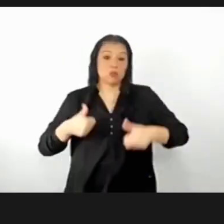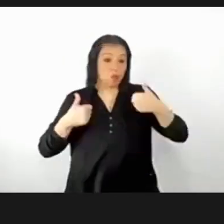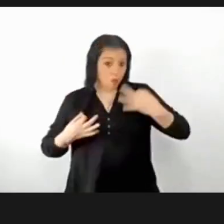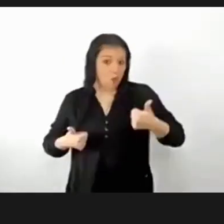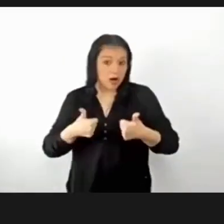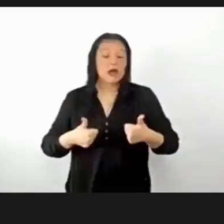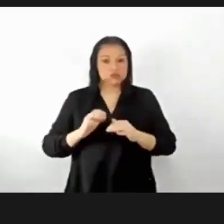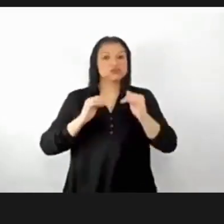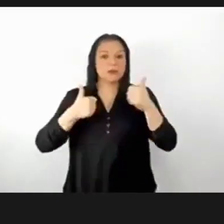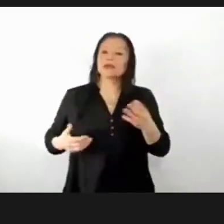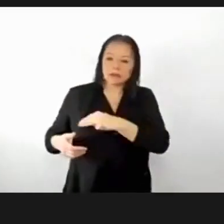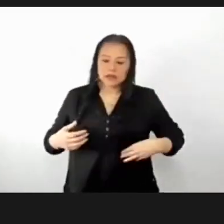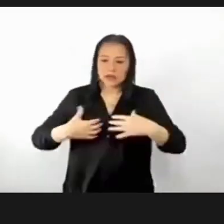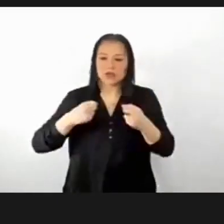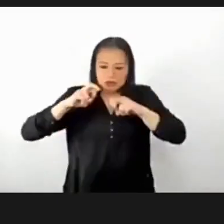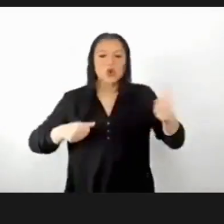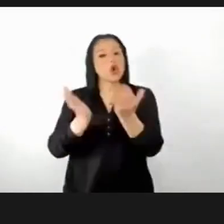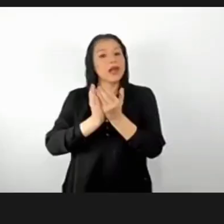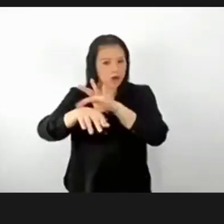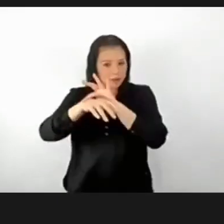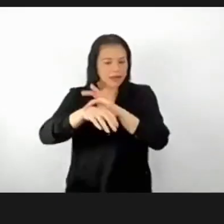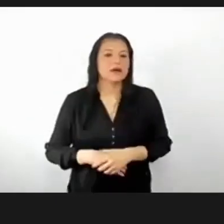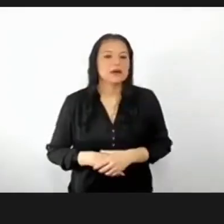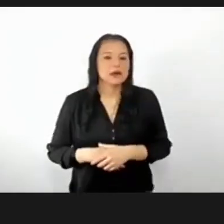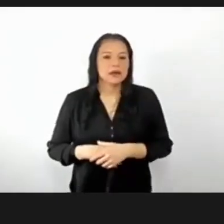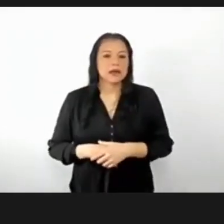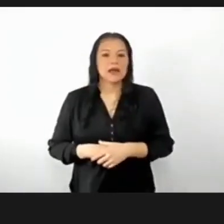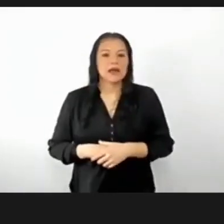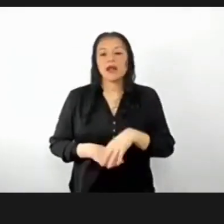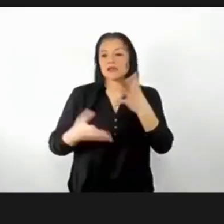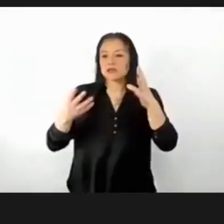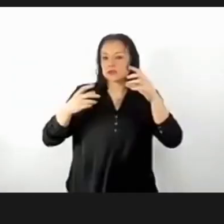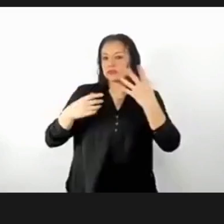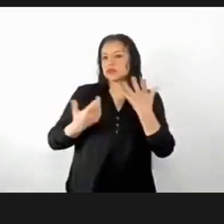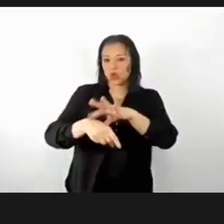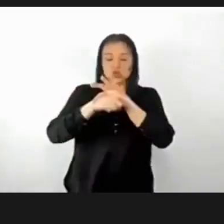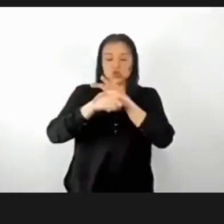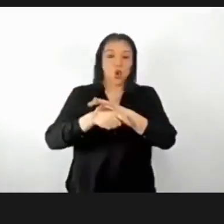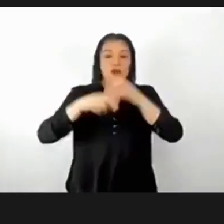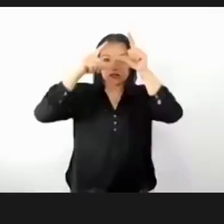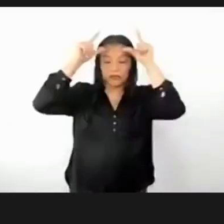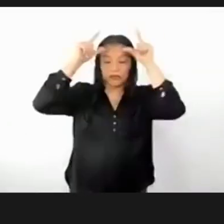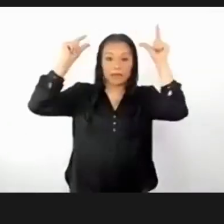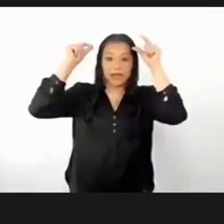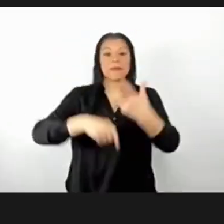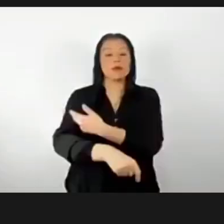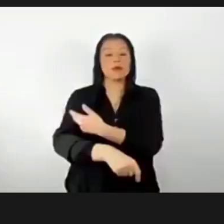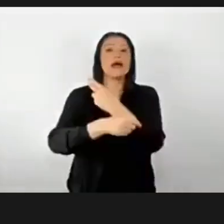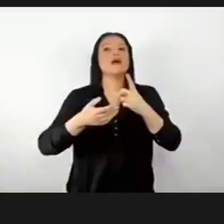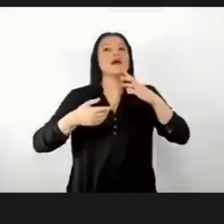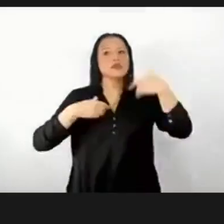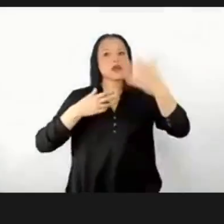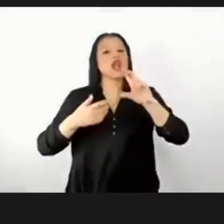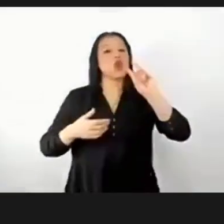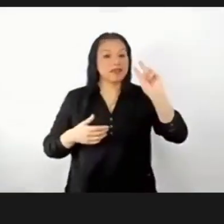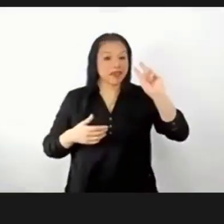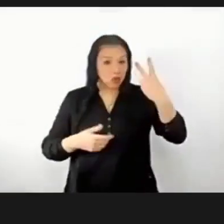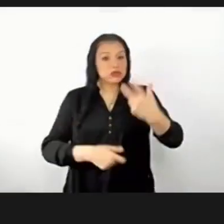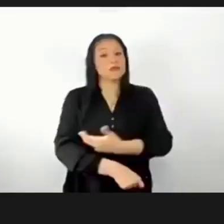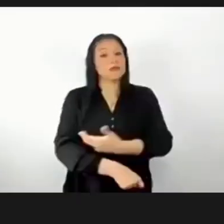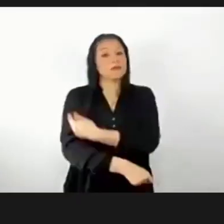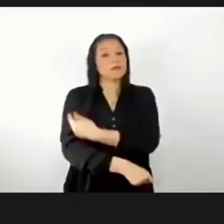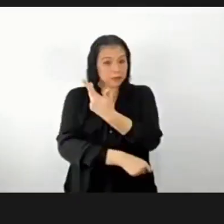Colegio Médico el personal de salud vacunado y se ha visto que después de la segunda dosis puede ocurrir muerte